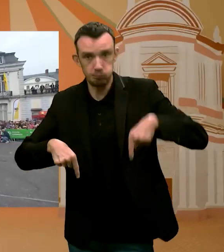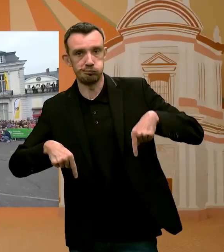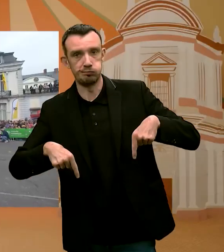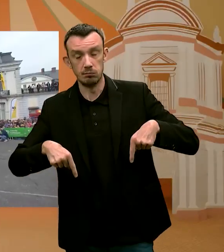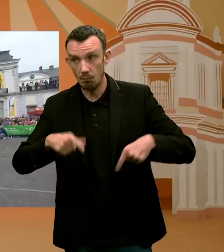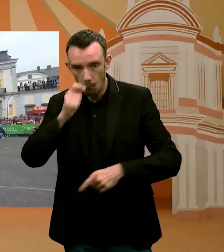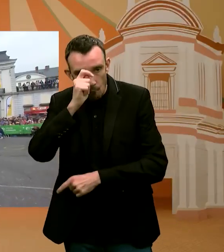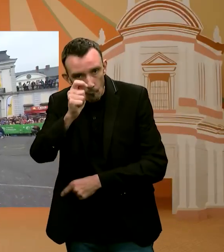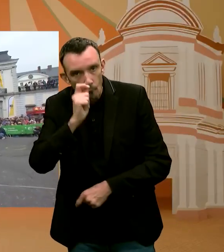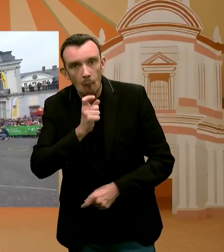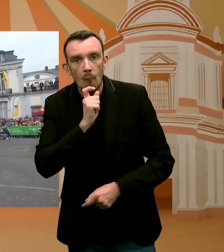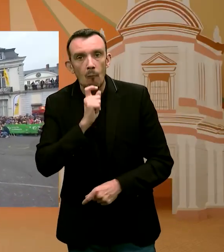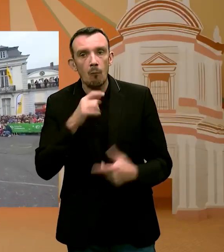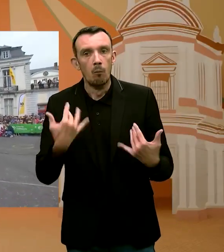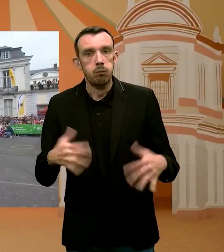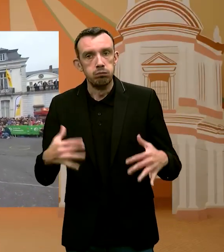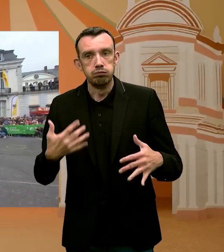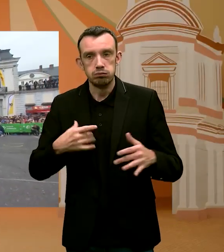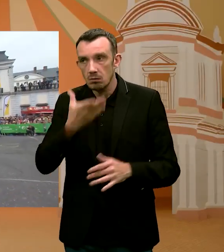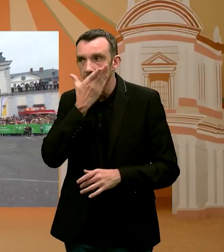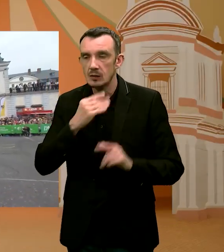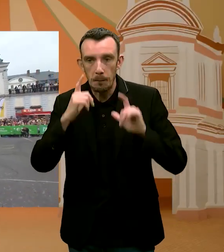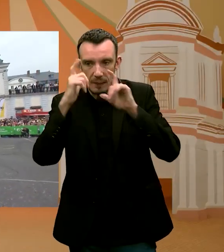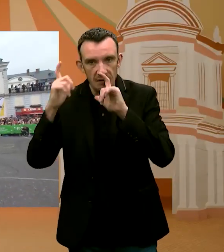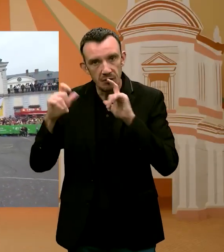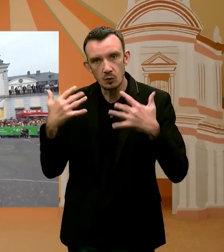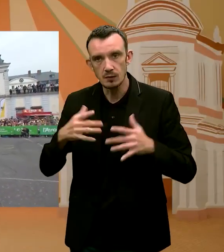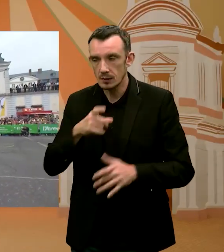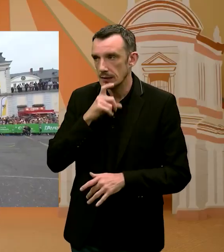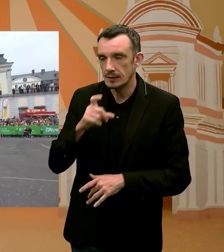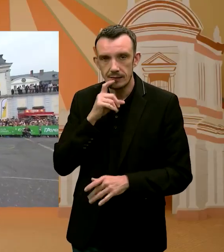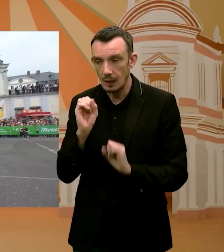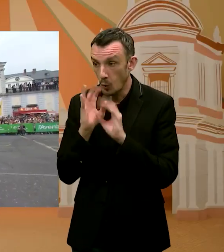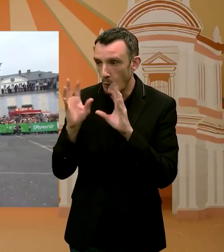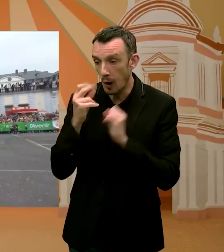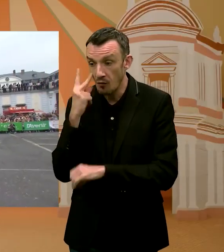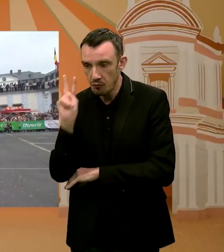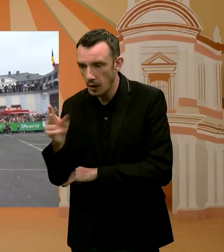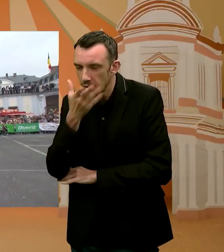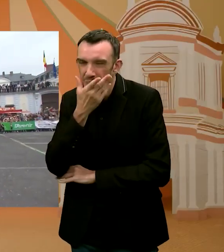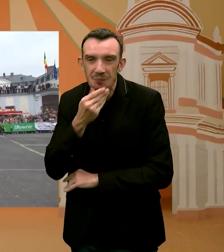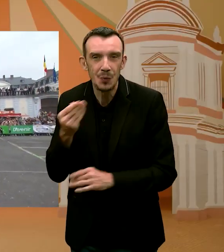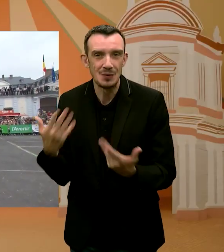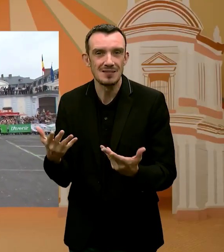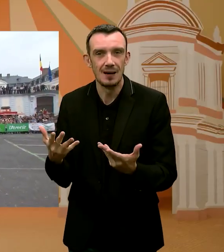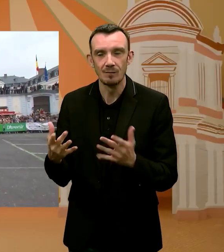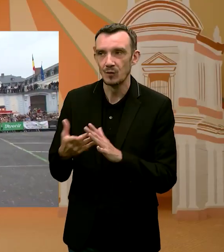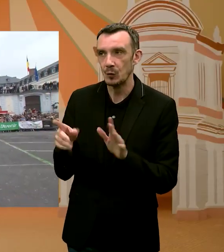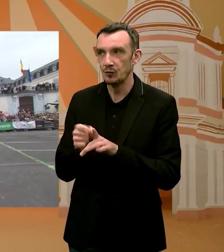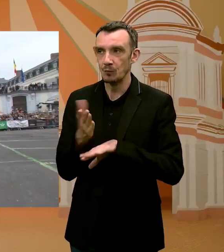posters immortalisées. La génuflexion, c'est la parade spectaculaire. Donc quand on est à des joutes plus de parade dans une sortie où évidemment il n'y a